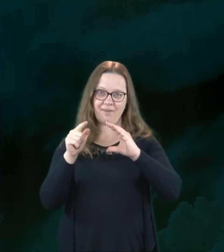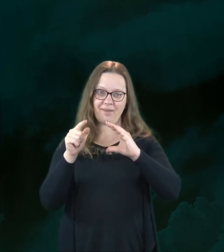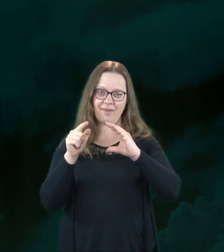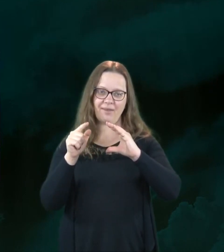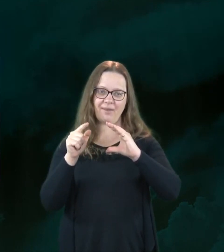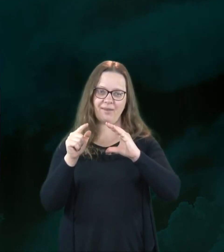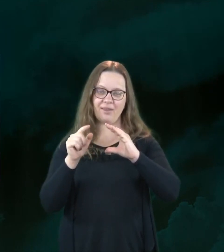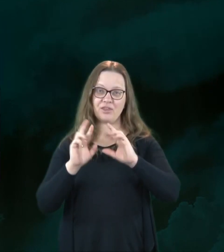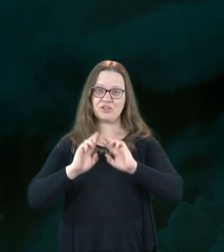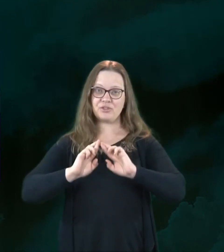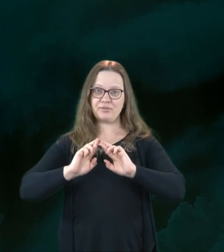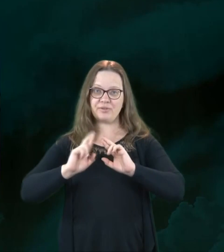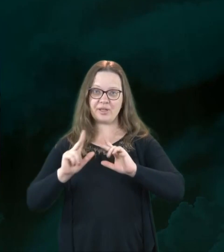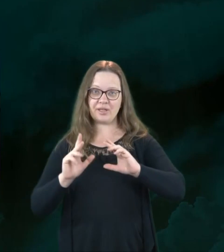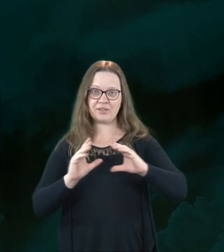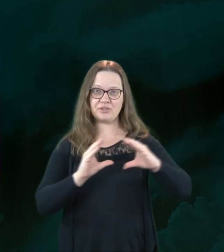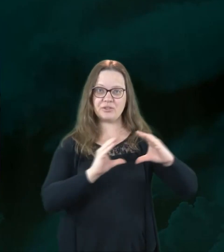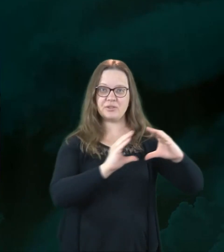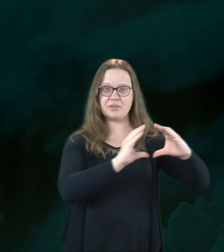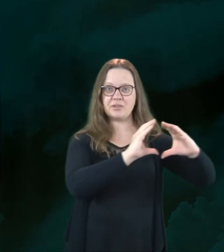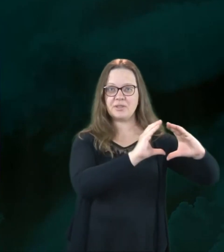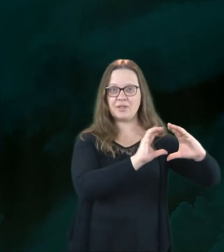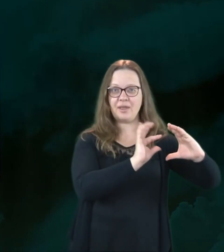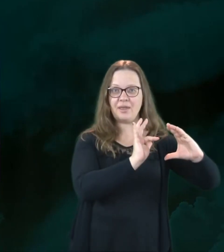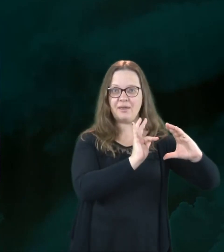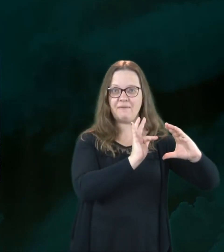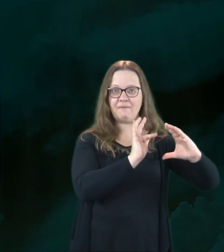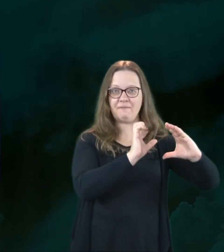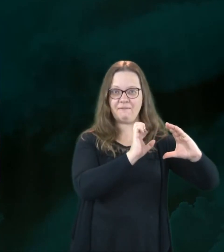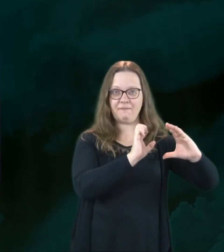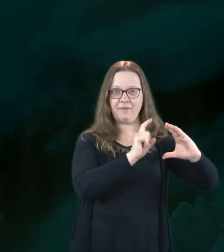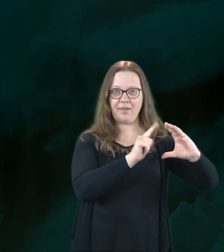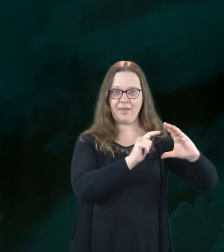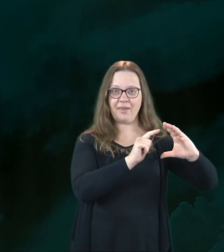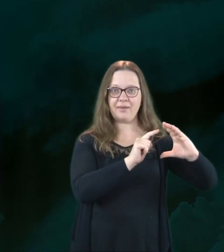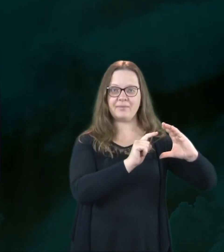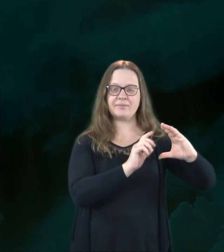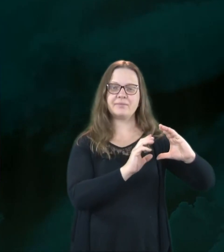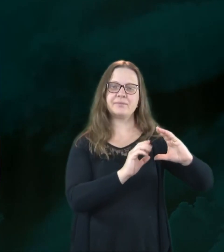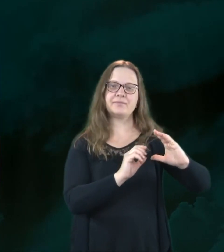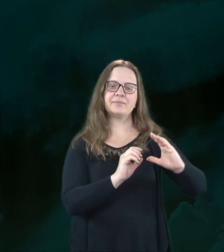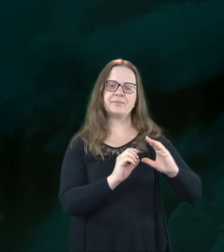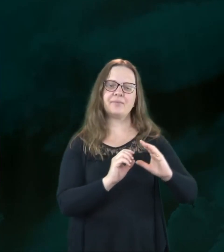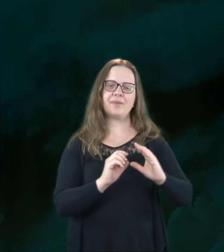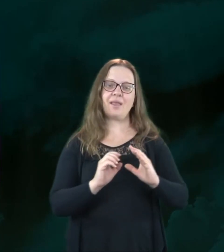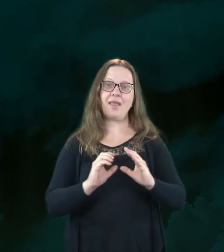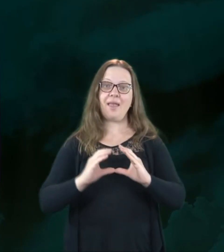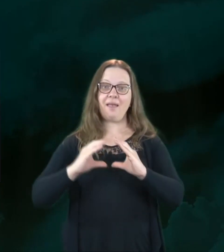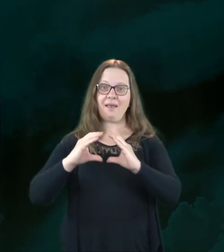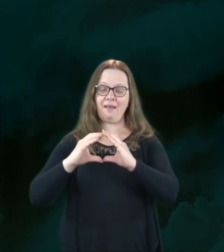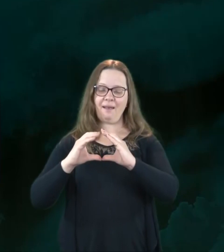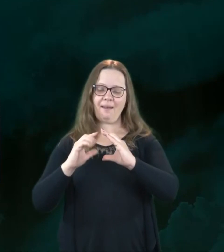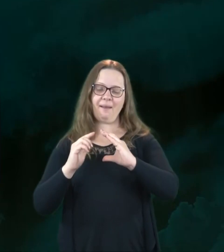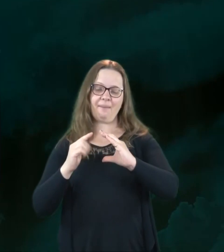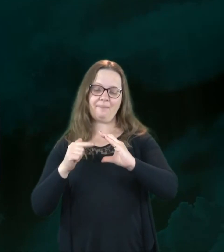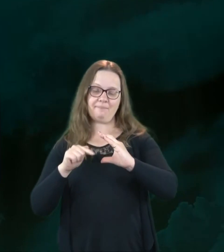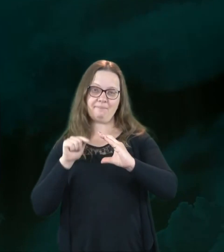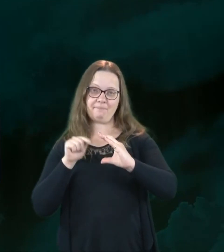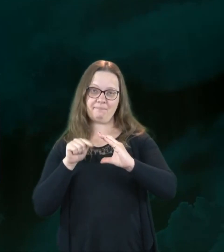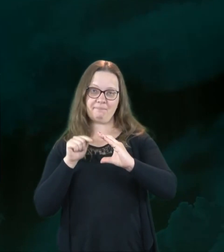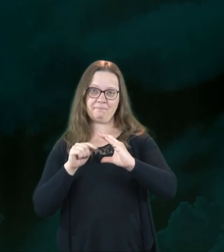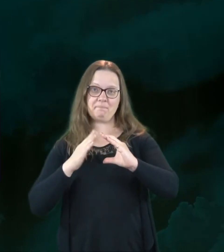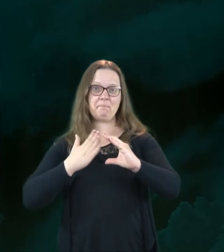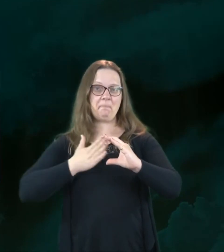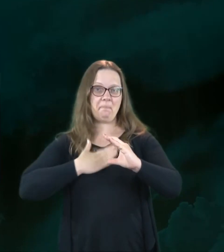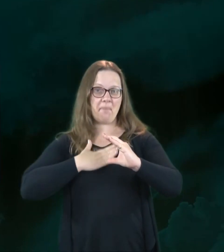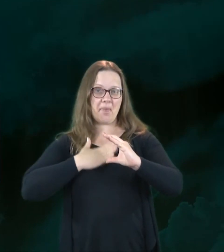F maiúscula. Essa é a fé objetiva, isso aqui é a sua fé subjetiva. Então